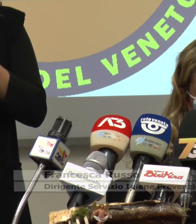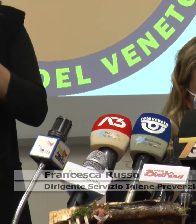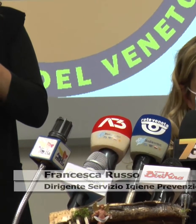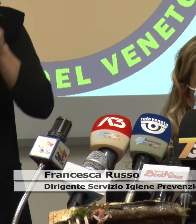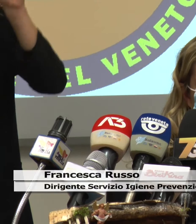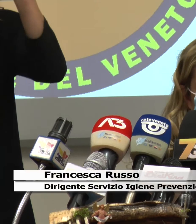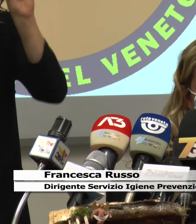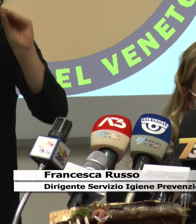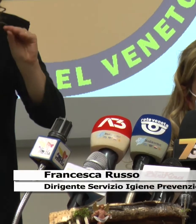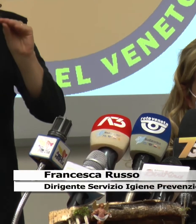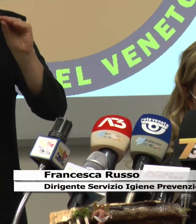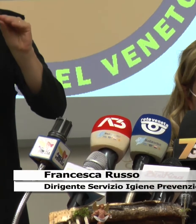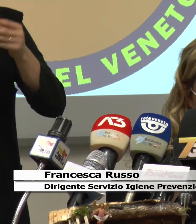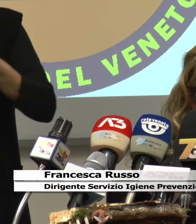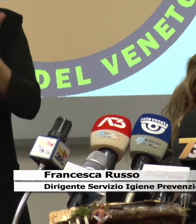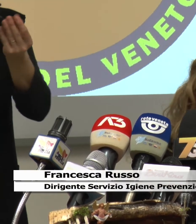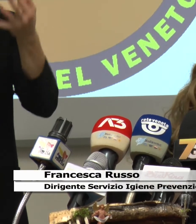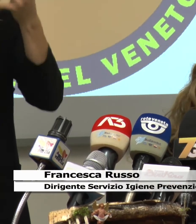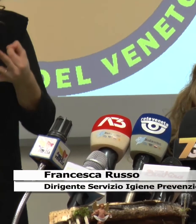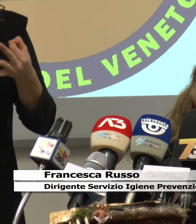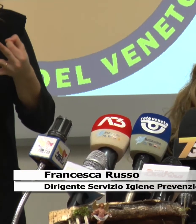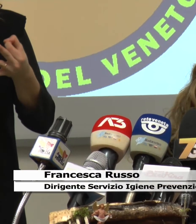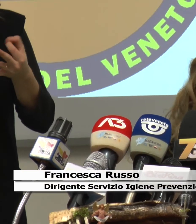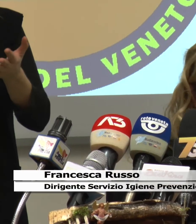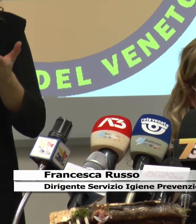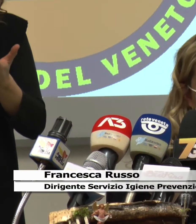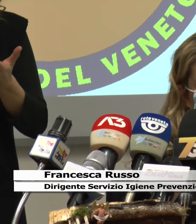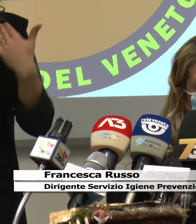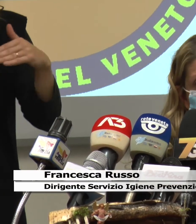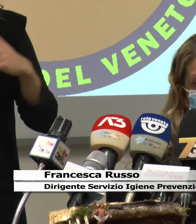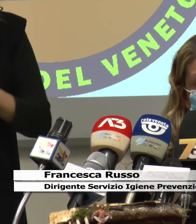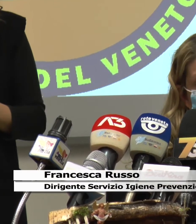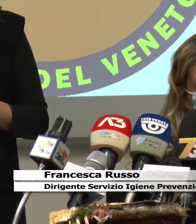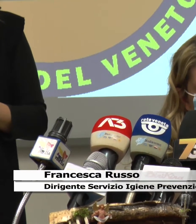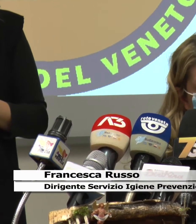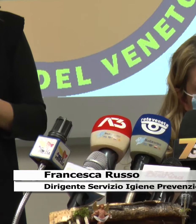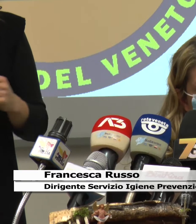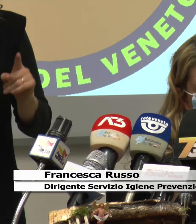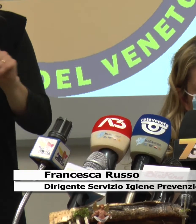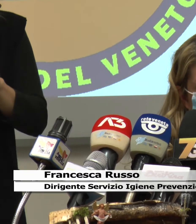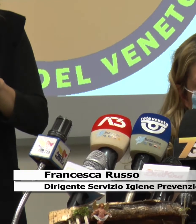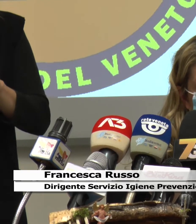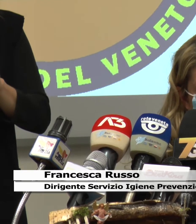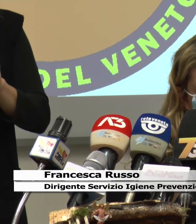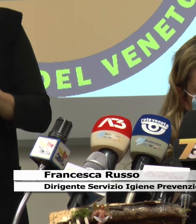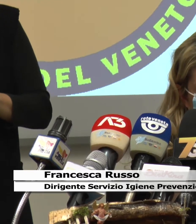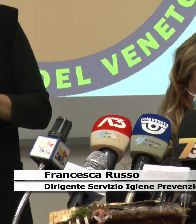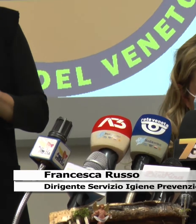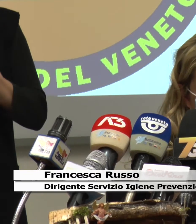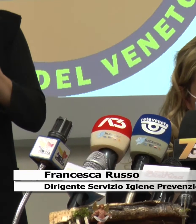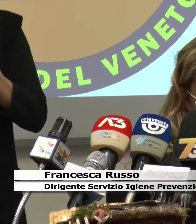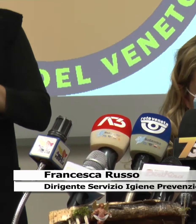in maniera sicura, il che è estremamente importante. Garantire la registrazione di tutti i